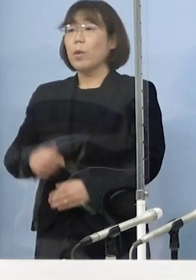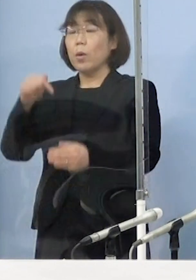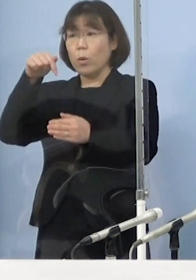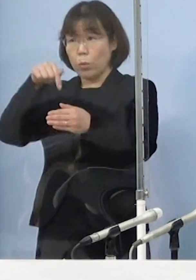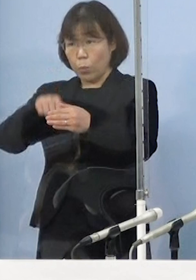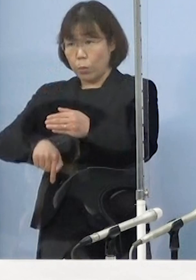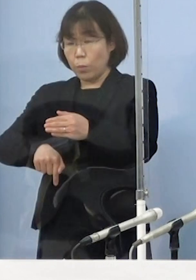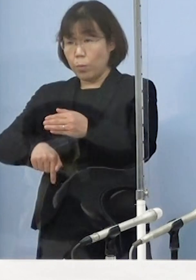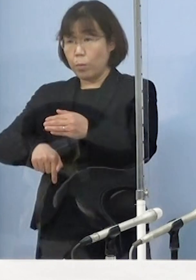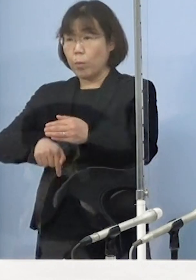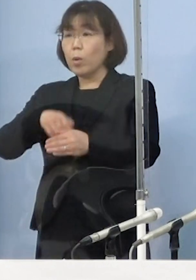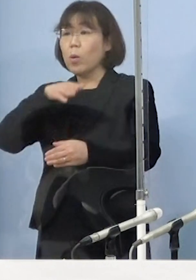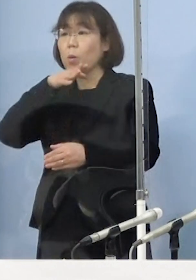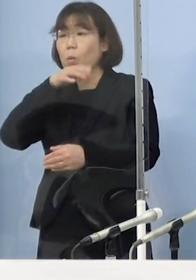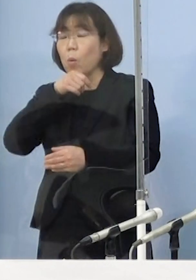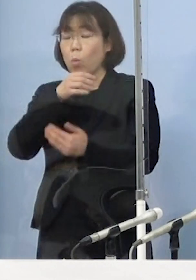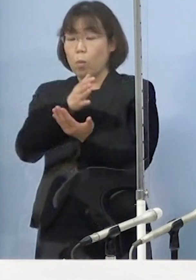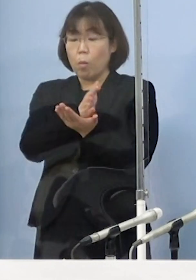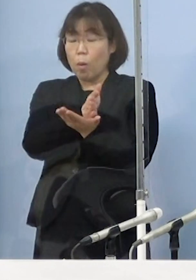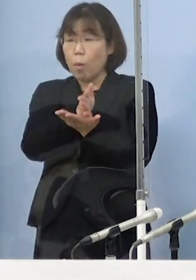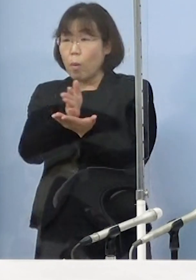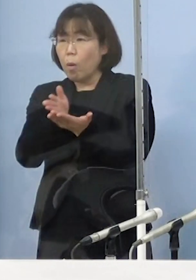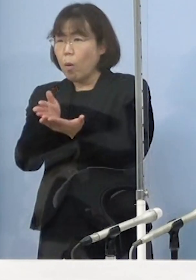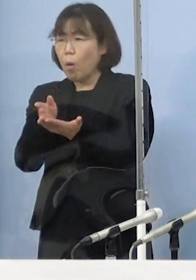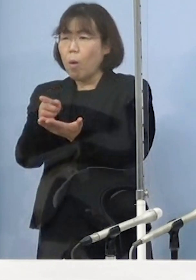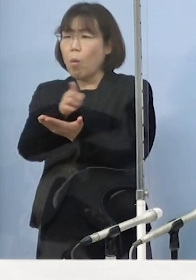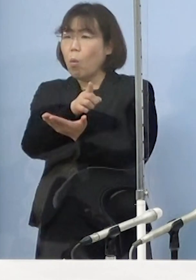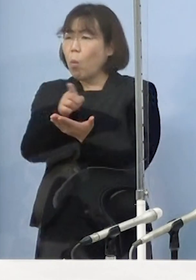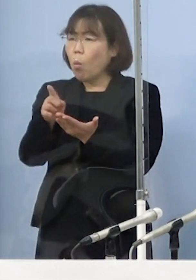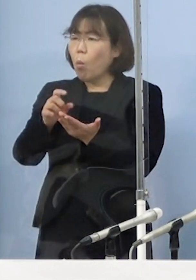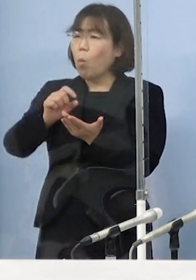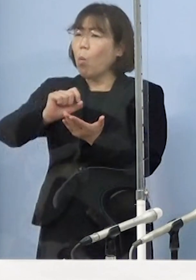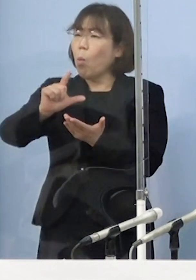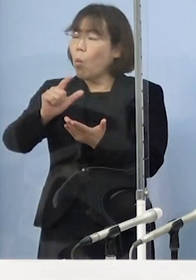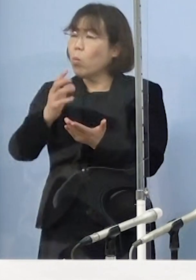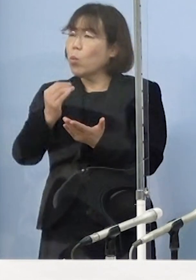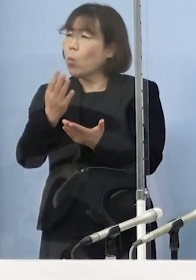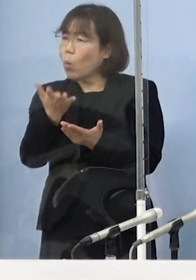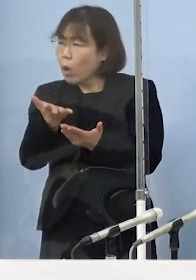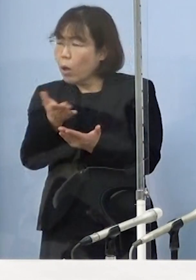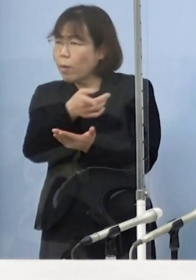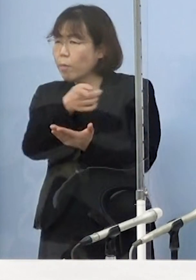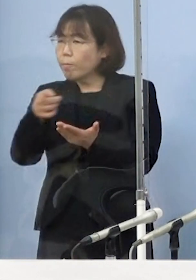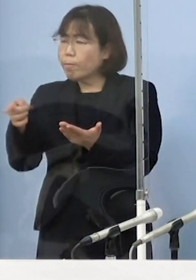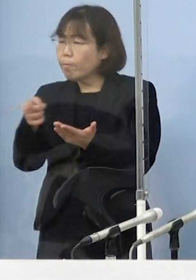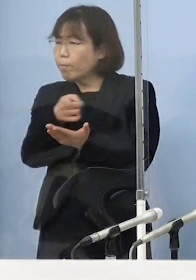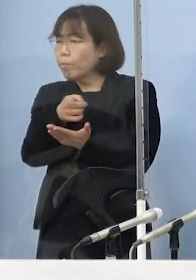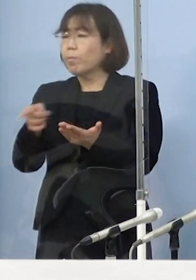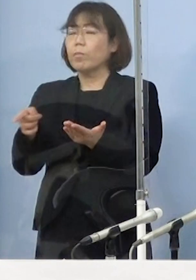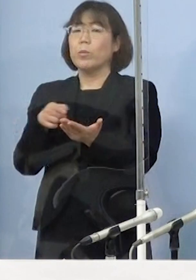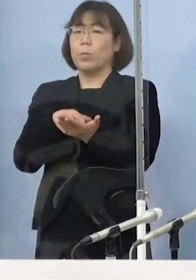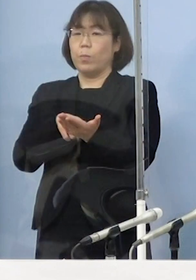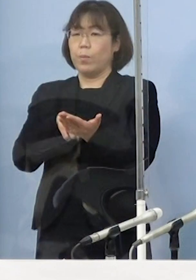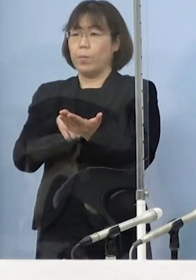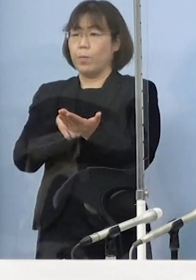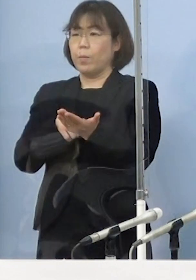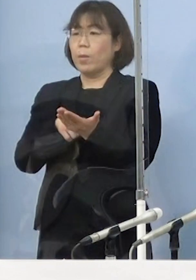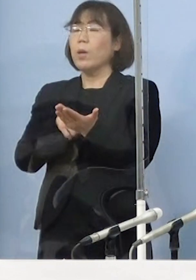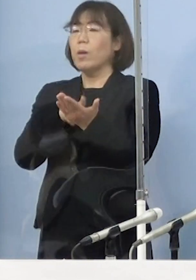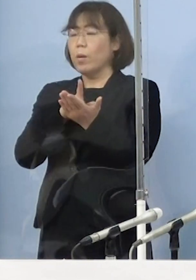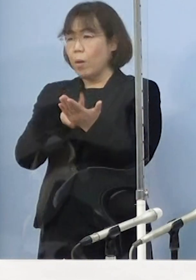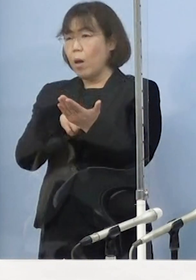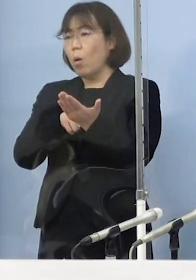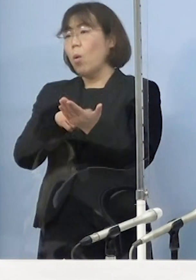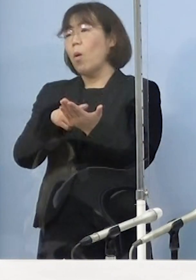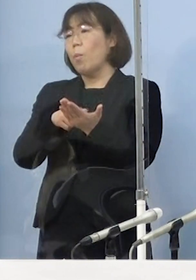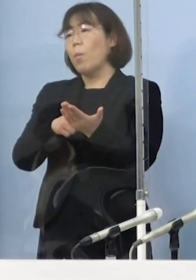の中で年代別でどこが多いのか、65歳以上といってもいろいろ幅がありますので、圧倒的に